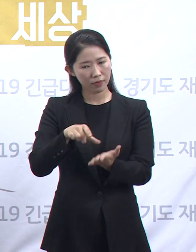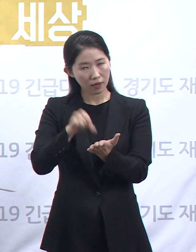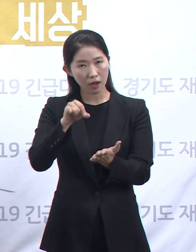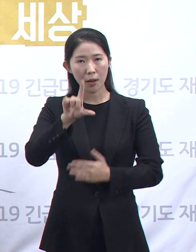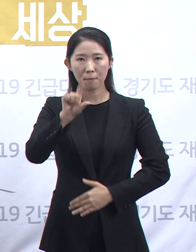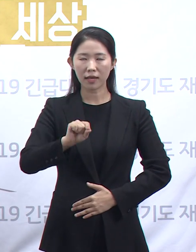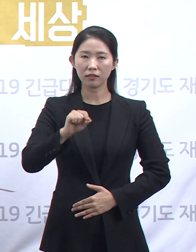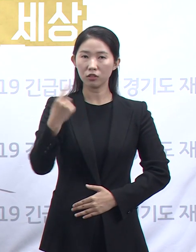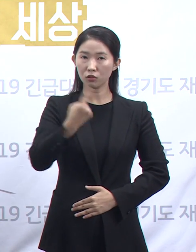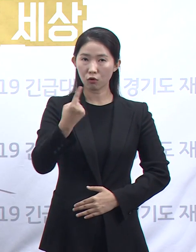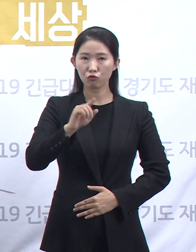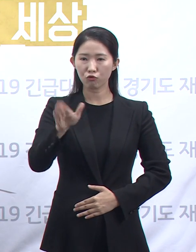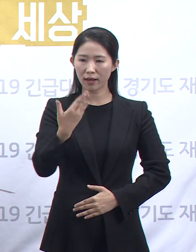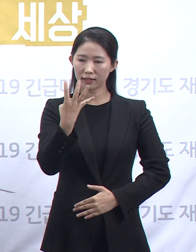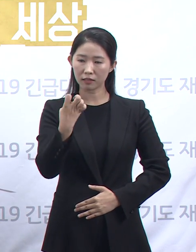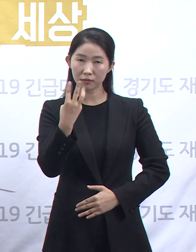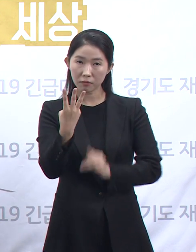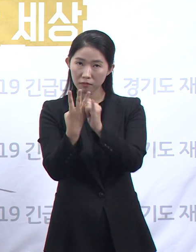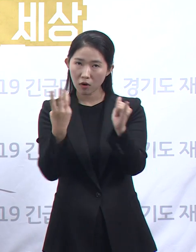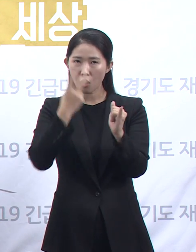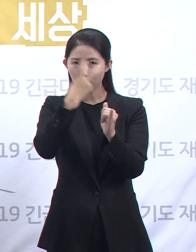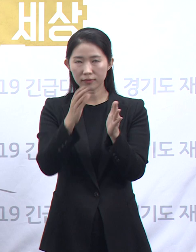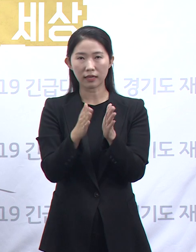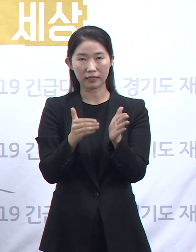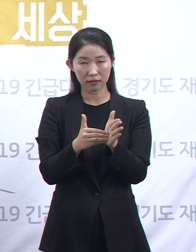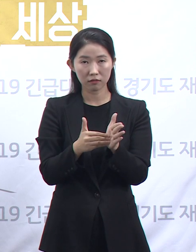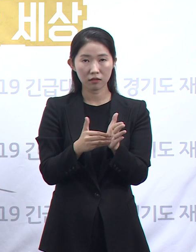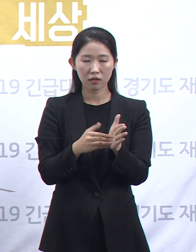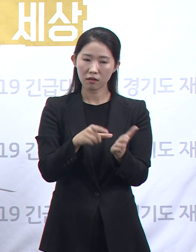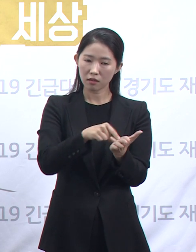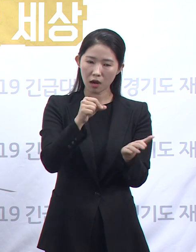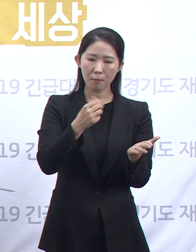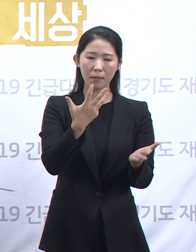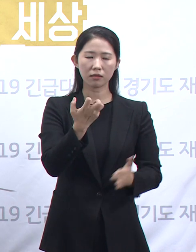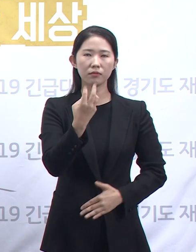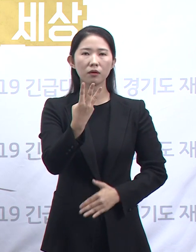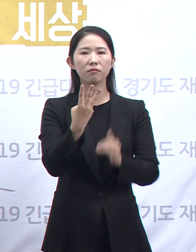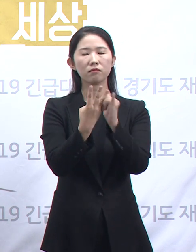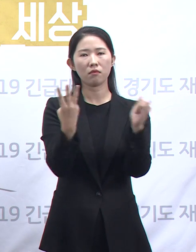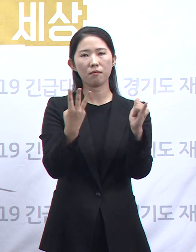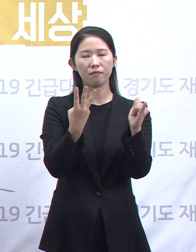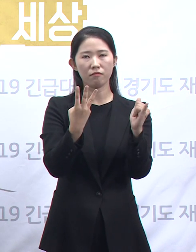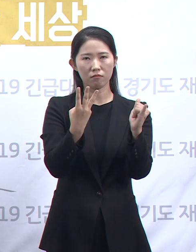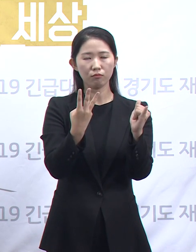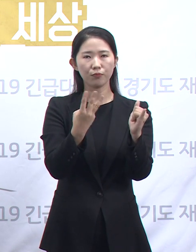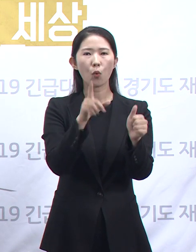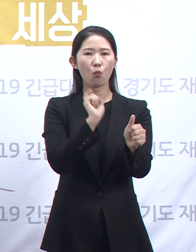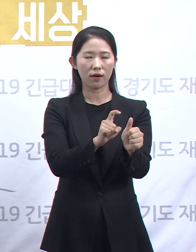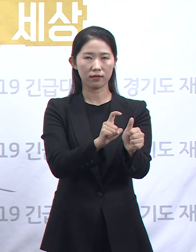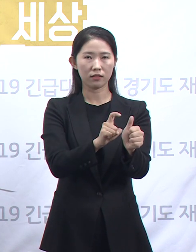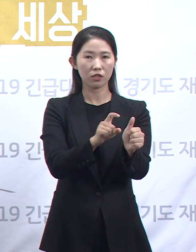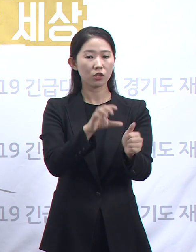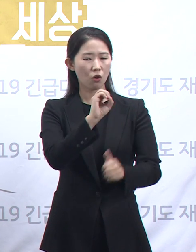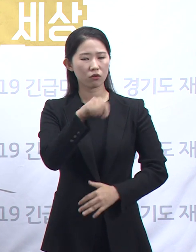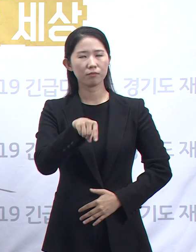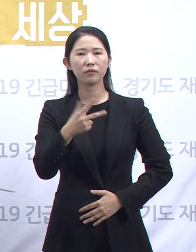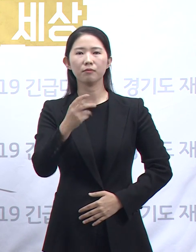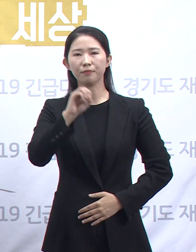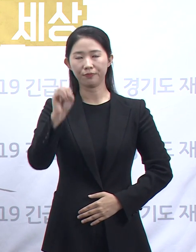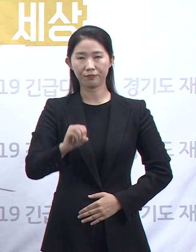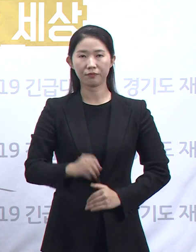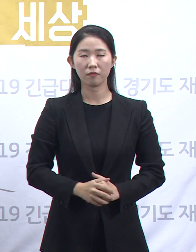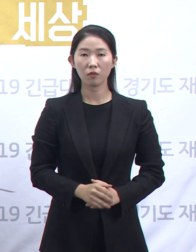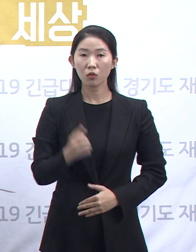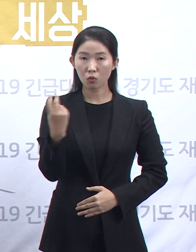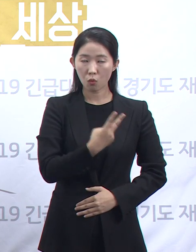11,943명에 대한 검사를 실시하여 83명이 양성을 받아 약 0.7%의 양성률을 보이고 있습니다. 또한